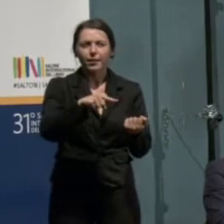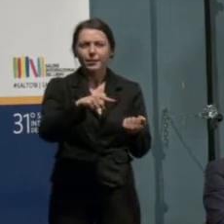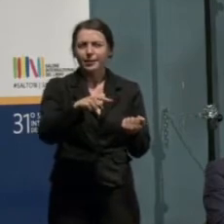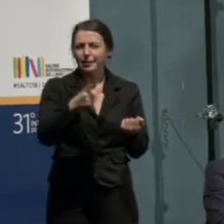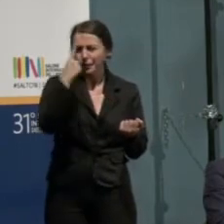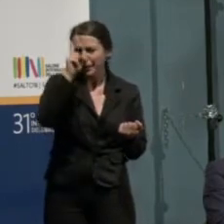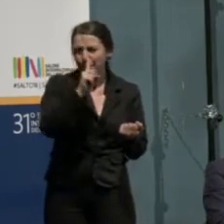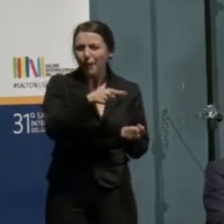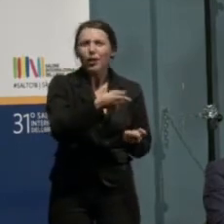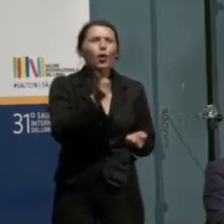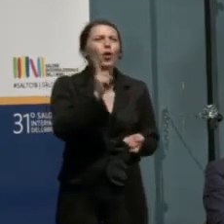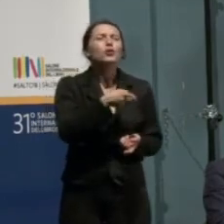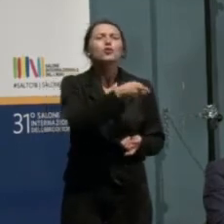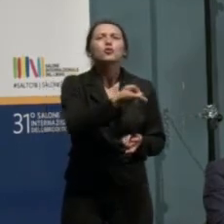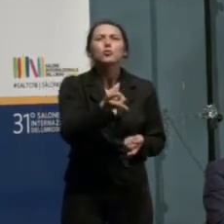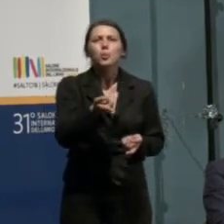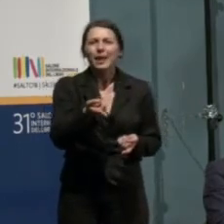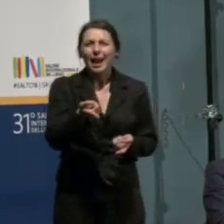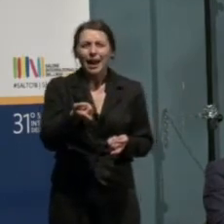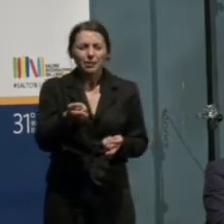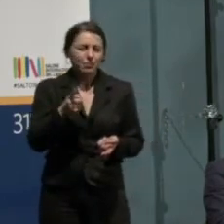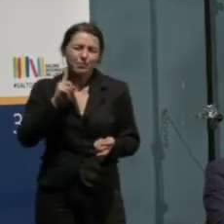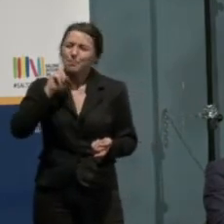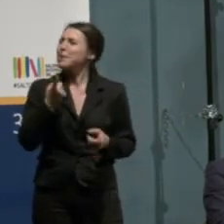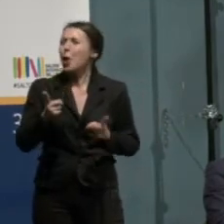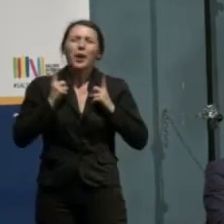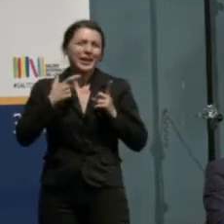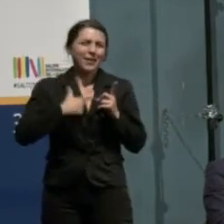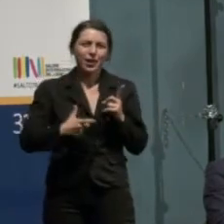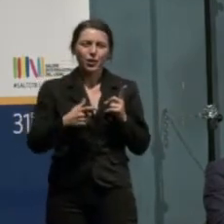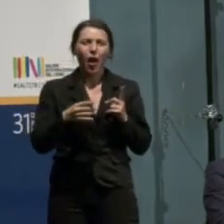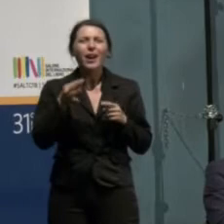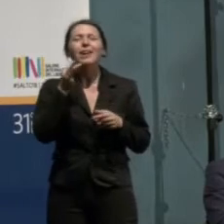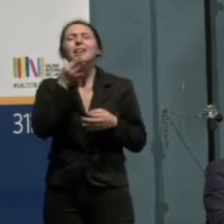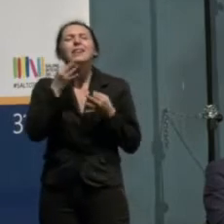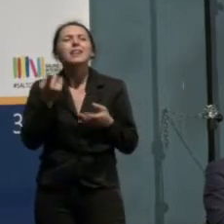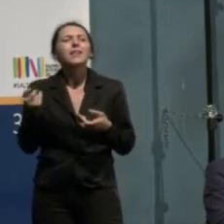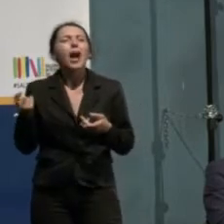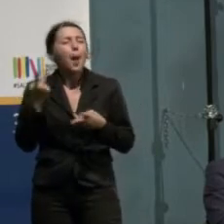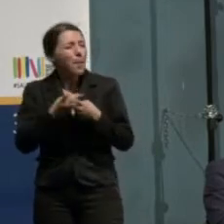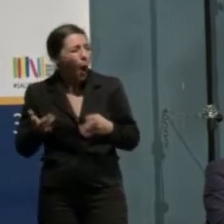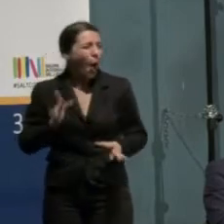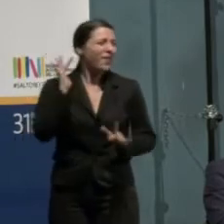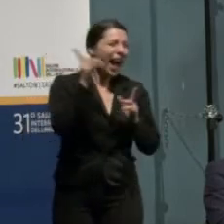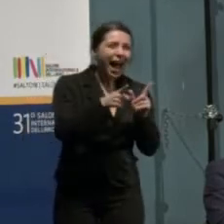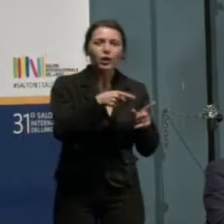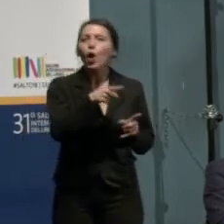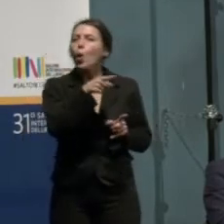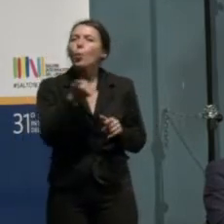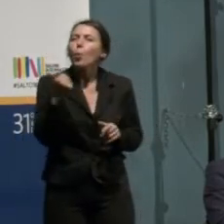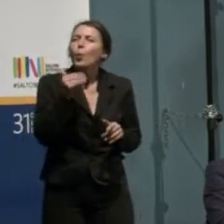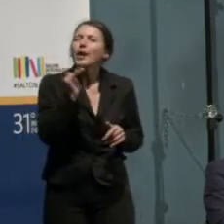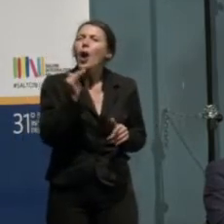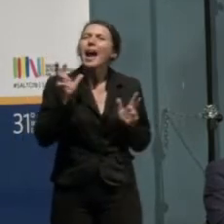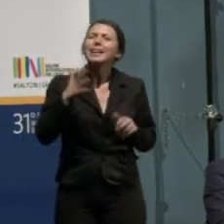giulio si erano rese il migliore difensore di se stesso e quindi hanno beccato l'unico ragazzo di 30 anni probabilmente l'ha fatto ma anche una canna